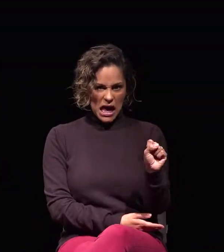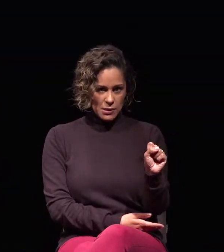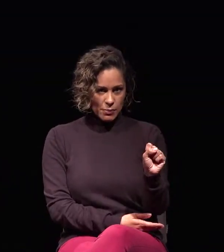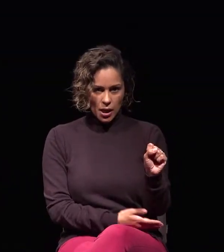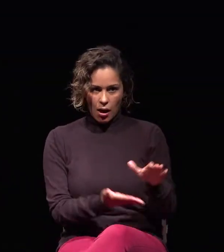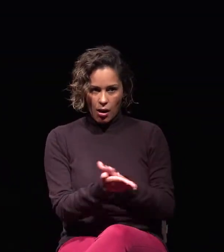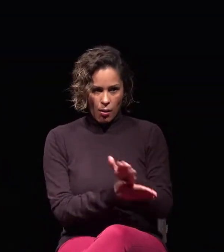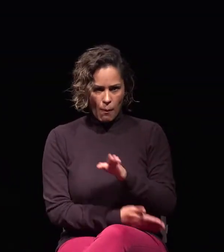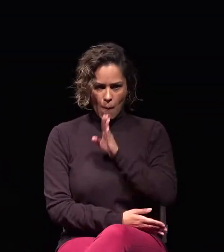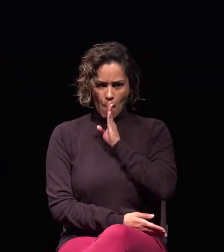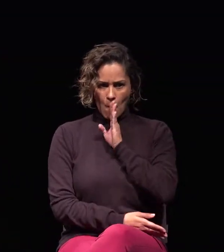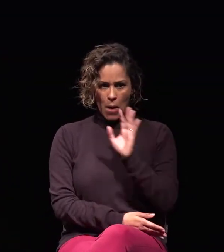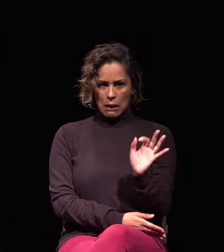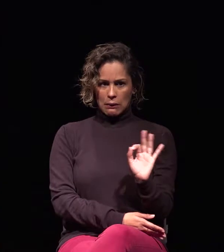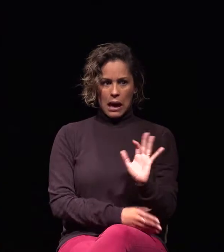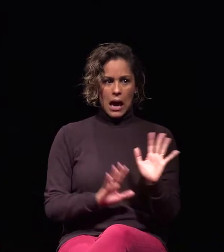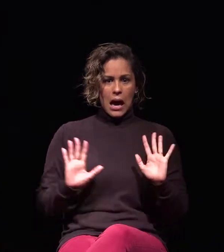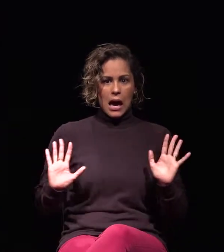policiais, os